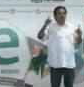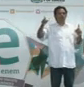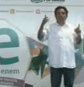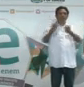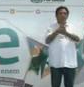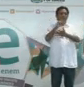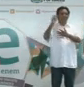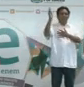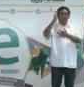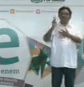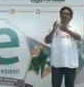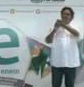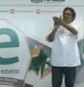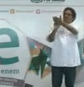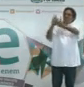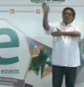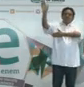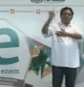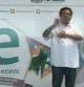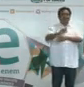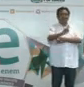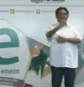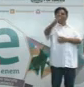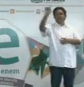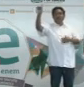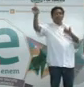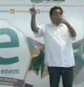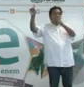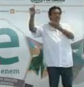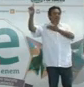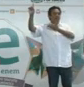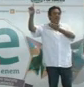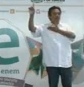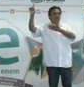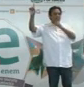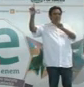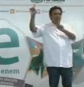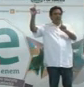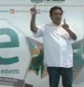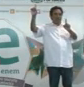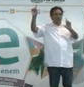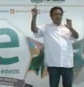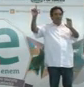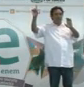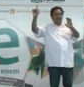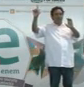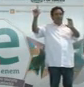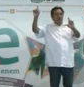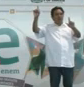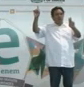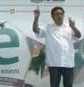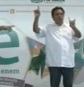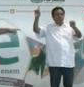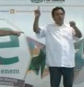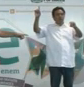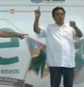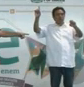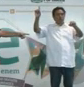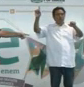do Brasil, ele é exilado, e o outro amigo dele, que é o Tomás Antônio, o Cláudio Manuel da Costa,